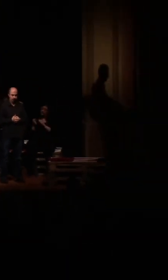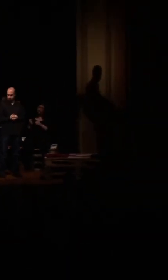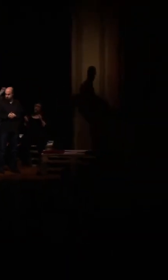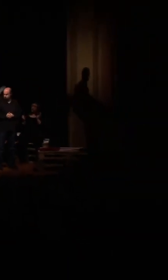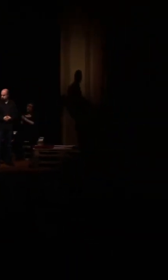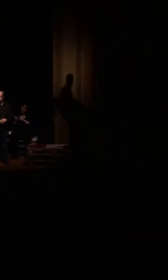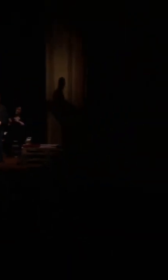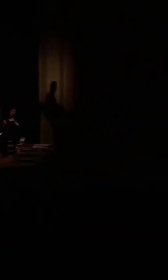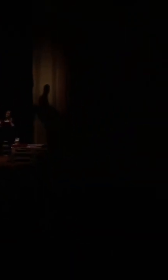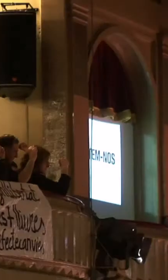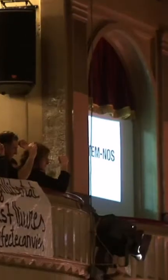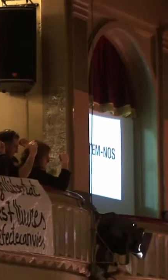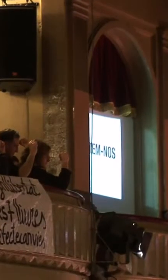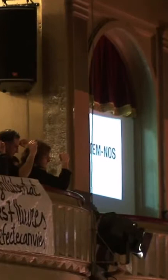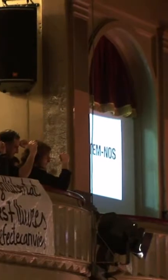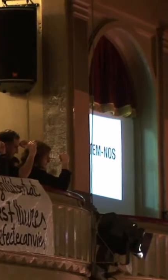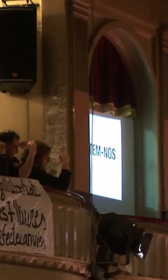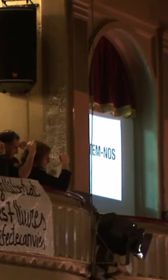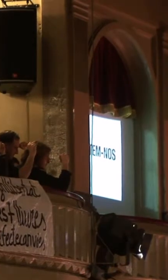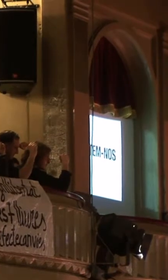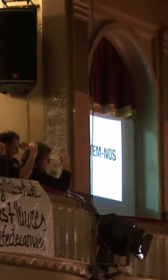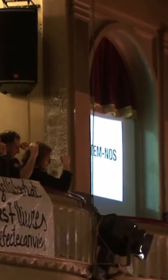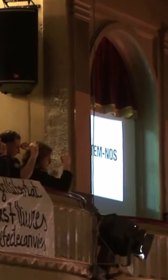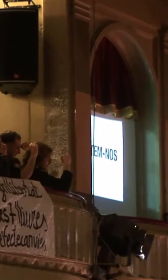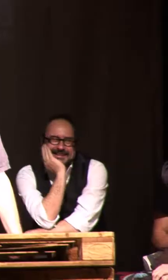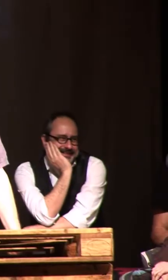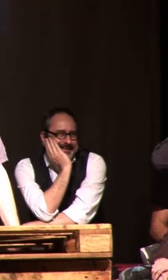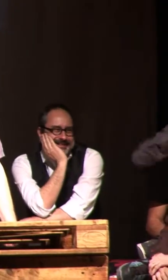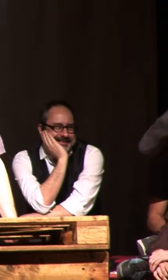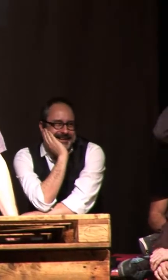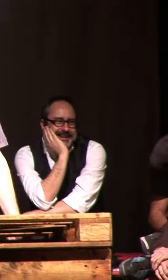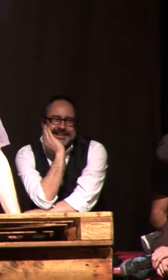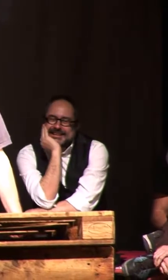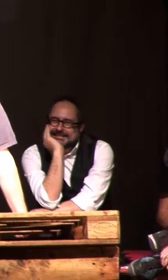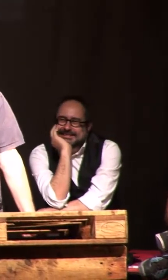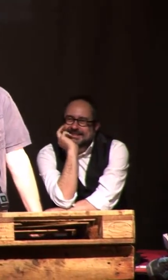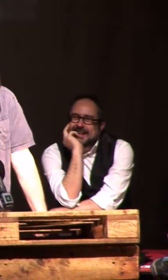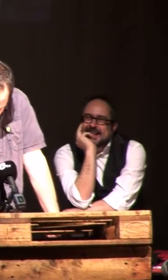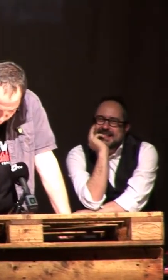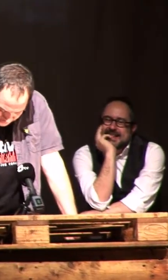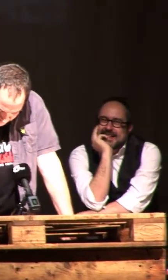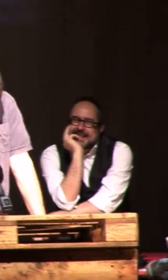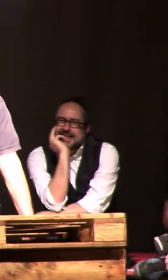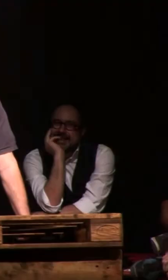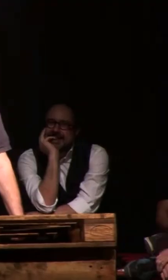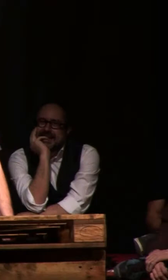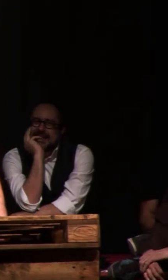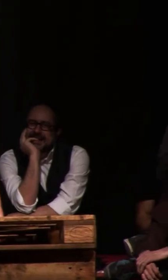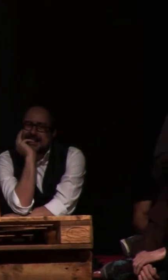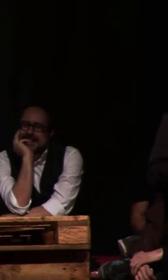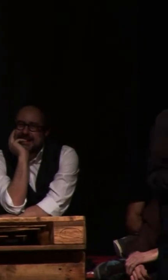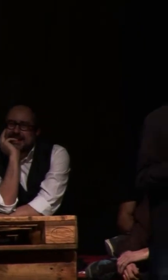Independència! A la recerca de majories, de sobiranies i de ruptures, també en plural, perquè